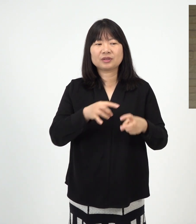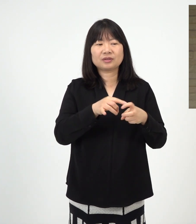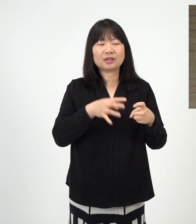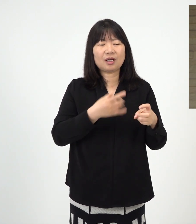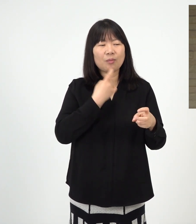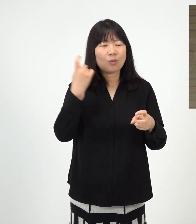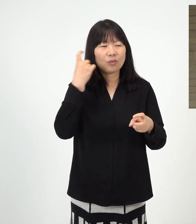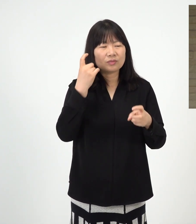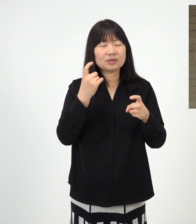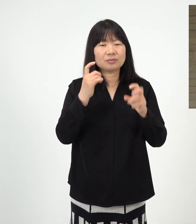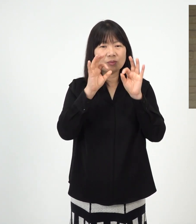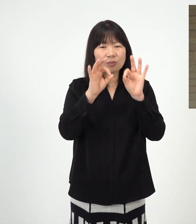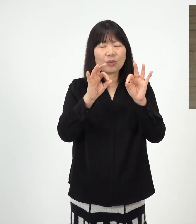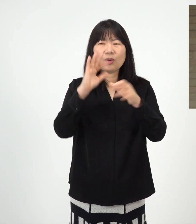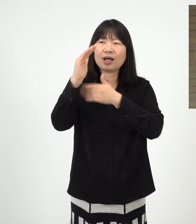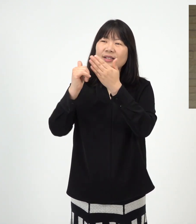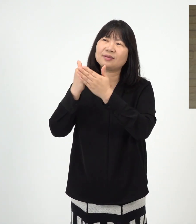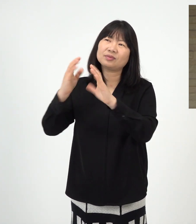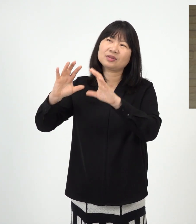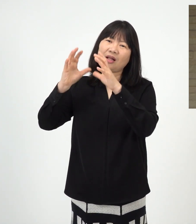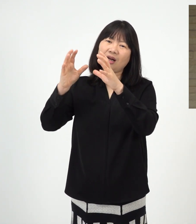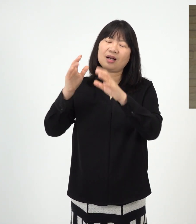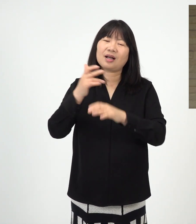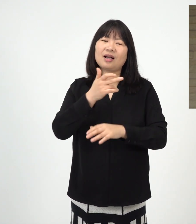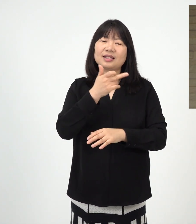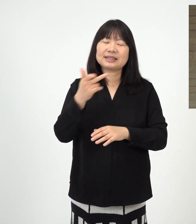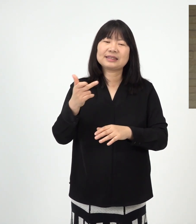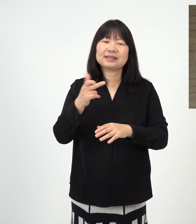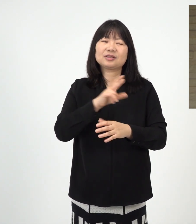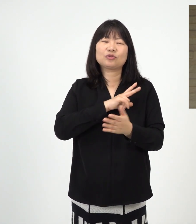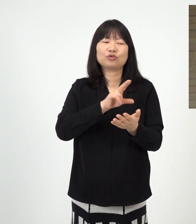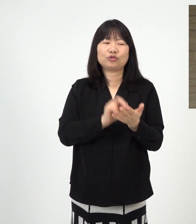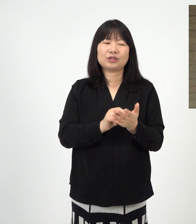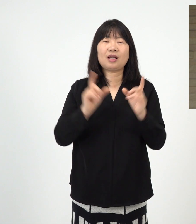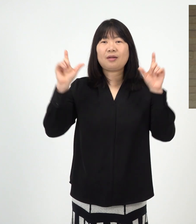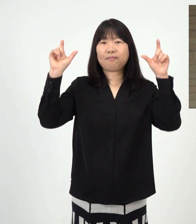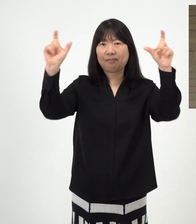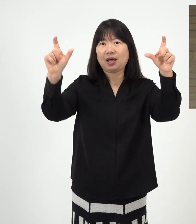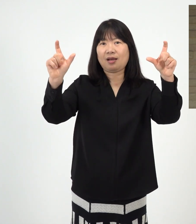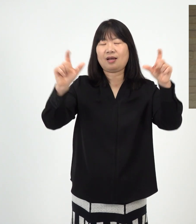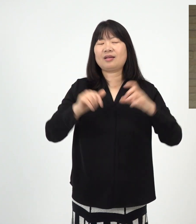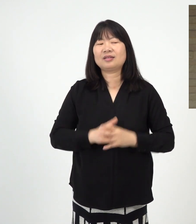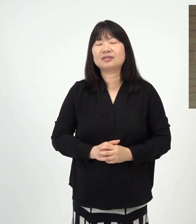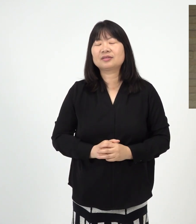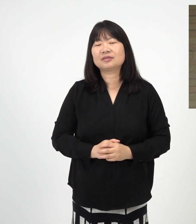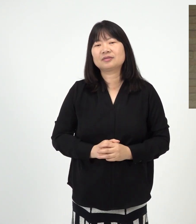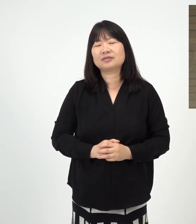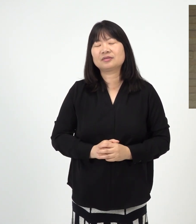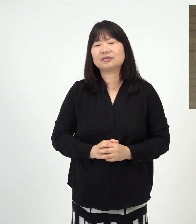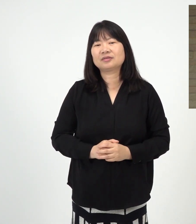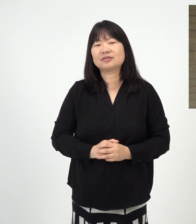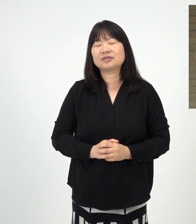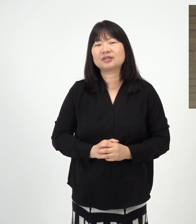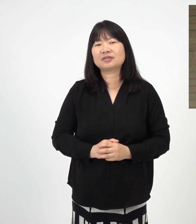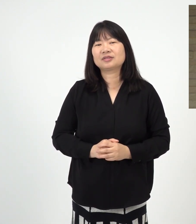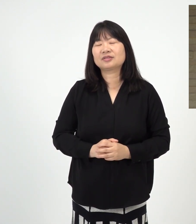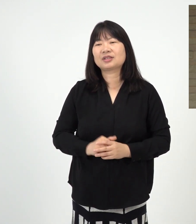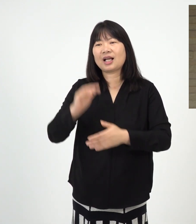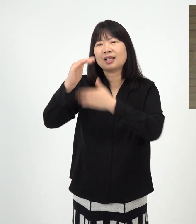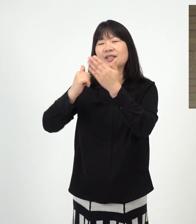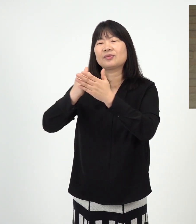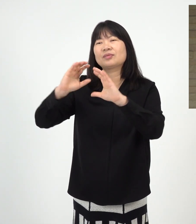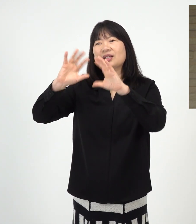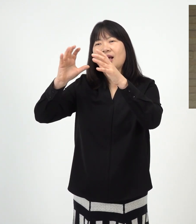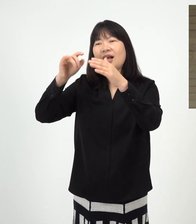마태복음은 하나님의 나라가 굉장히 큰 주제입니다. 그러면 그 나라의 더 주제는